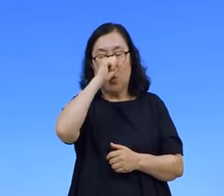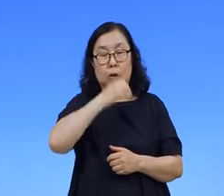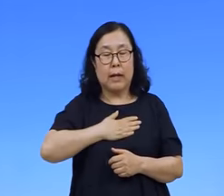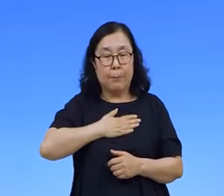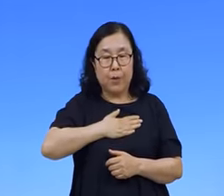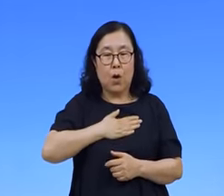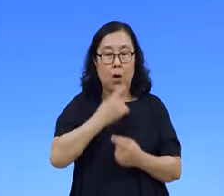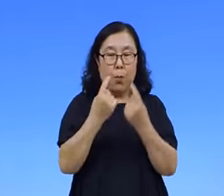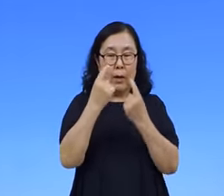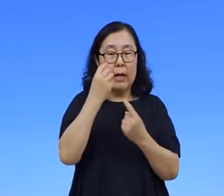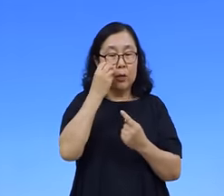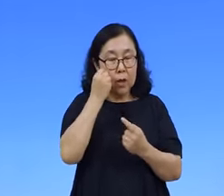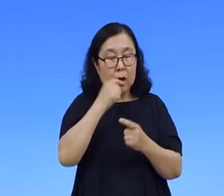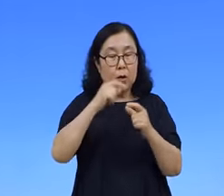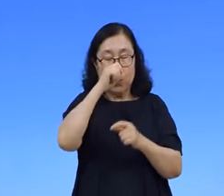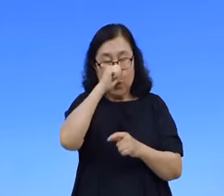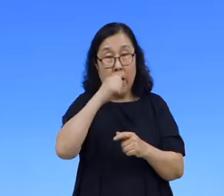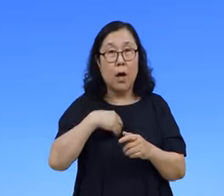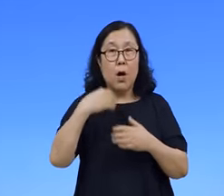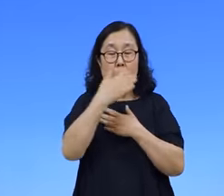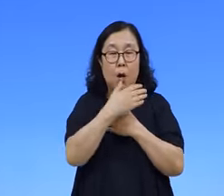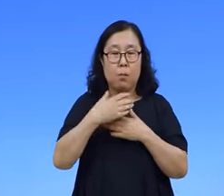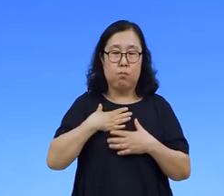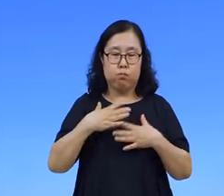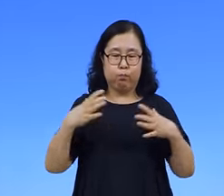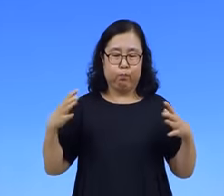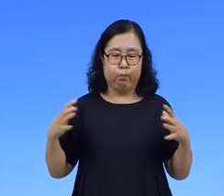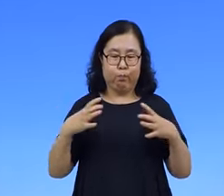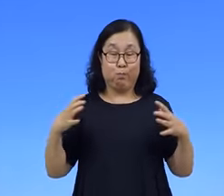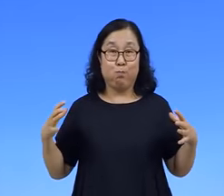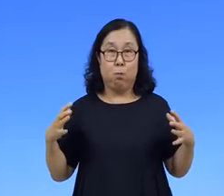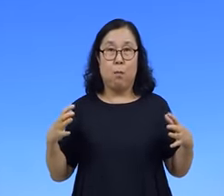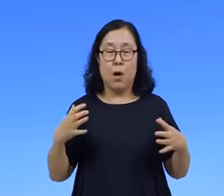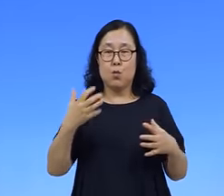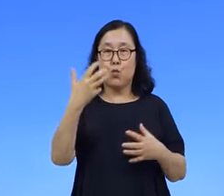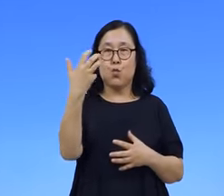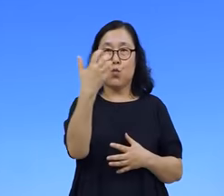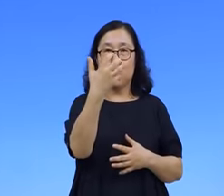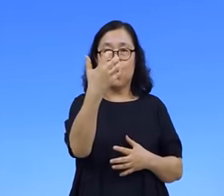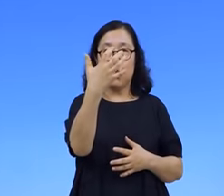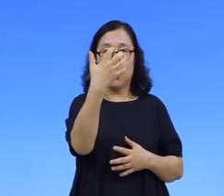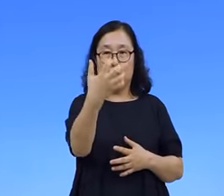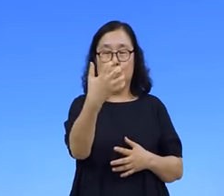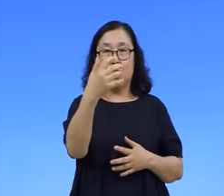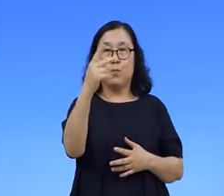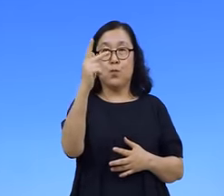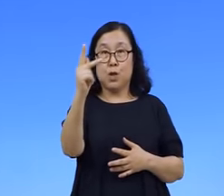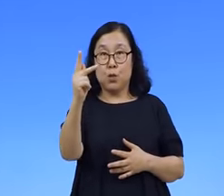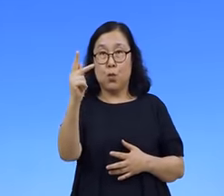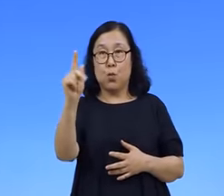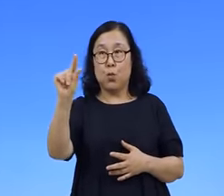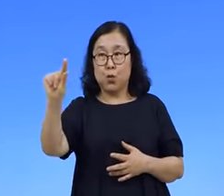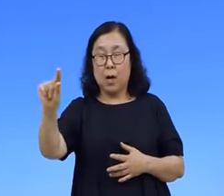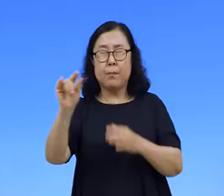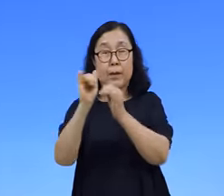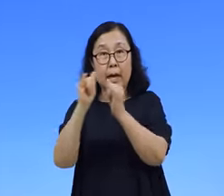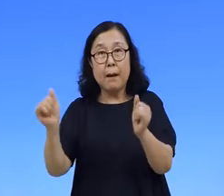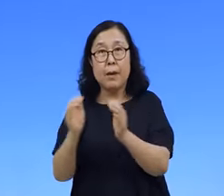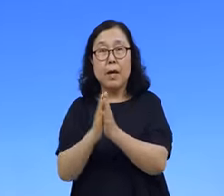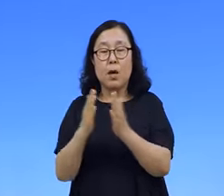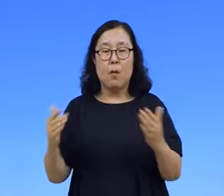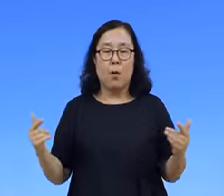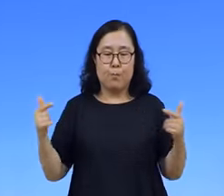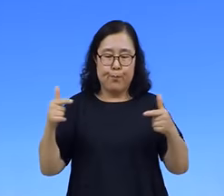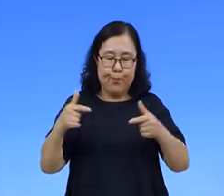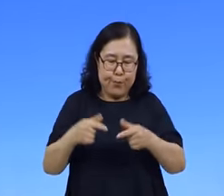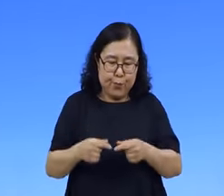감정을 선호한다. 그래가지고 이제 뭐 몸무게 한 90kg 나가는 사람이 막 축을 고생을 해서 60kg로 줄여 놓으면은